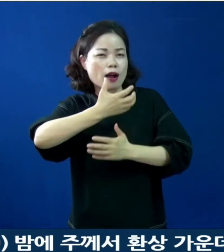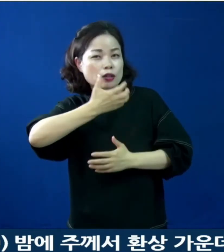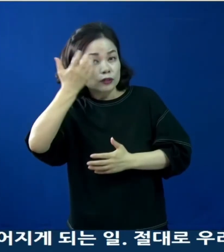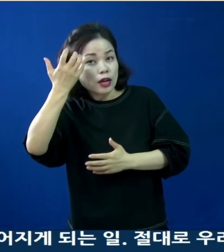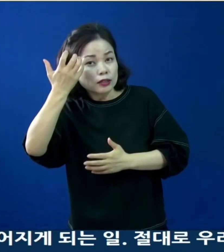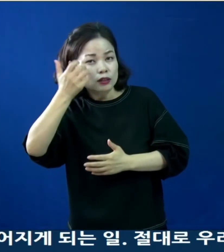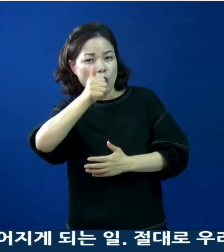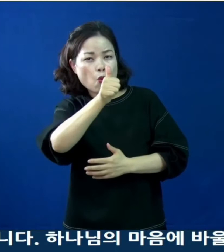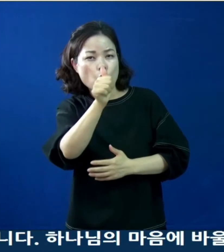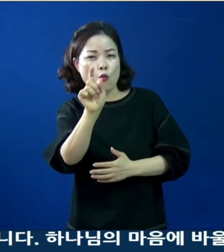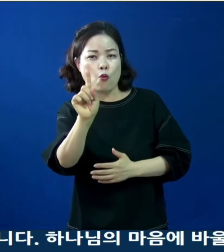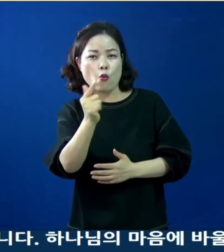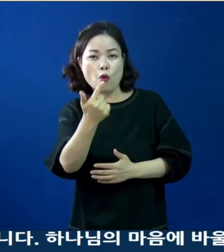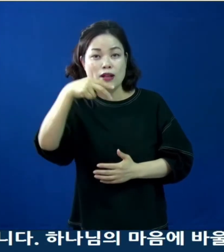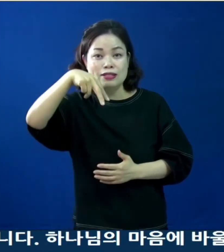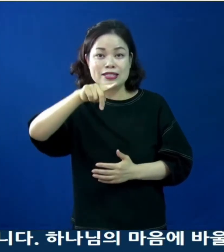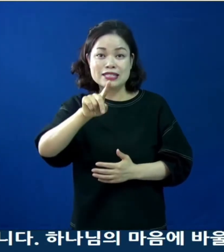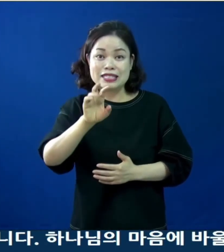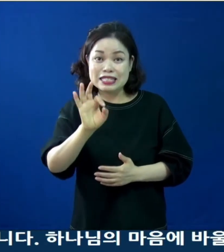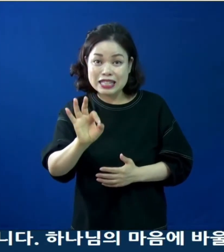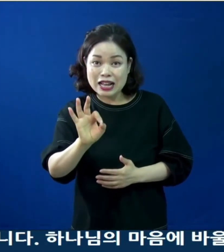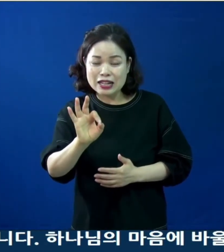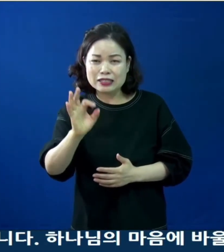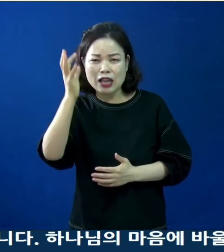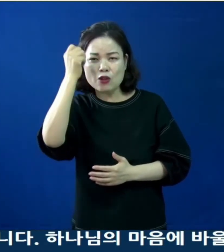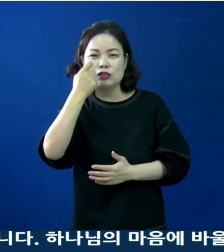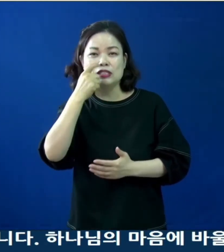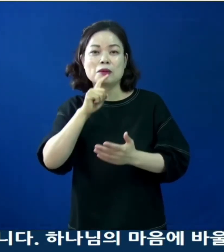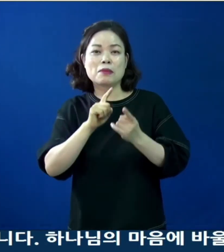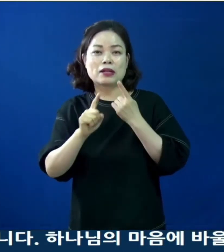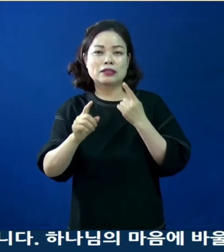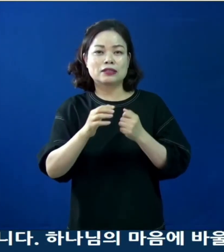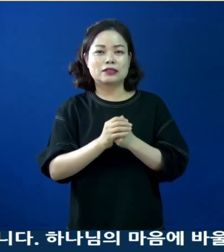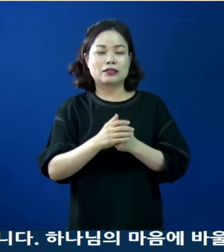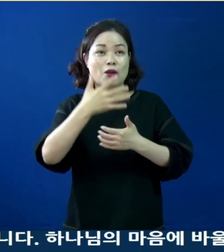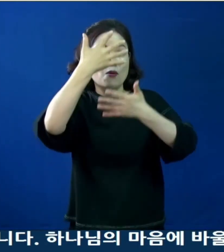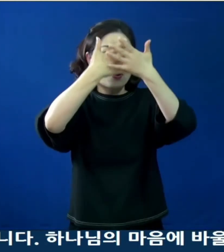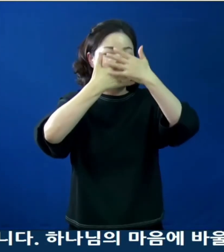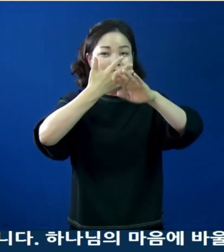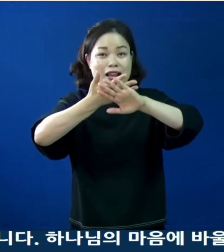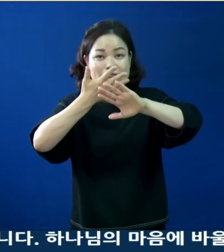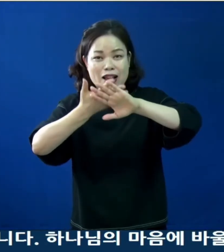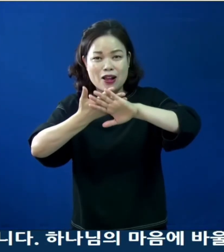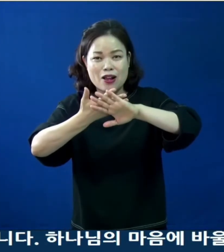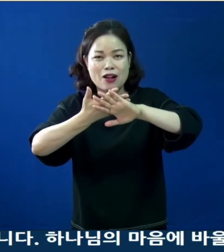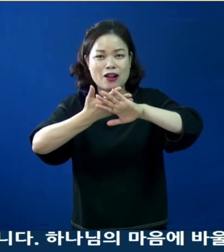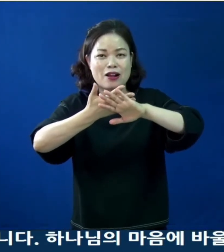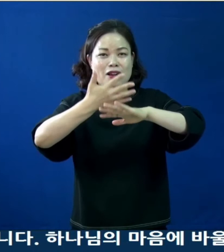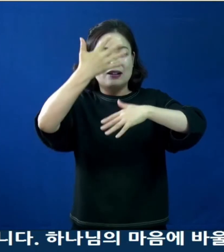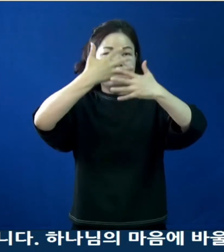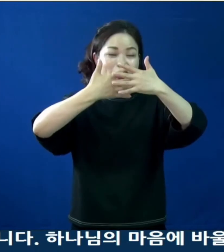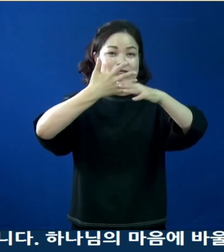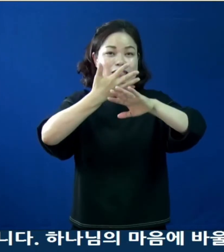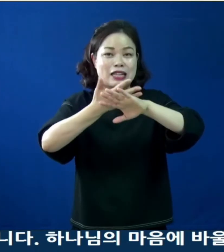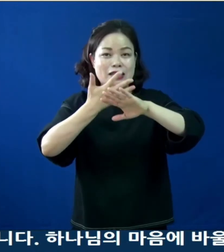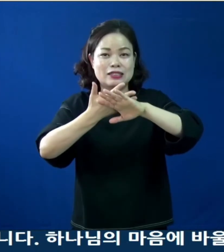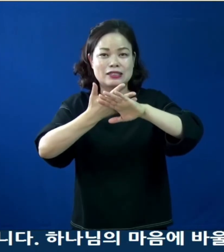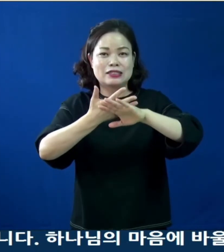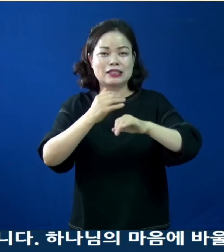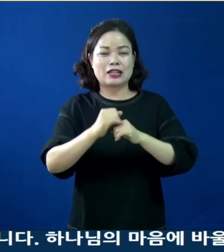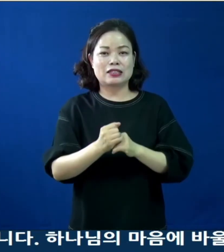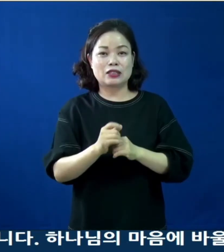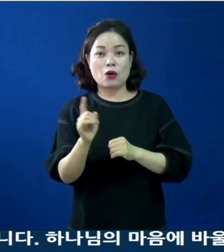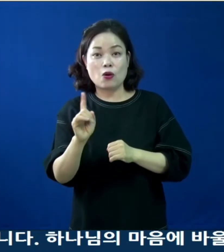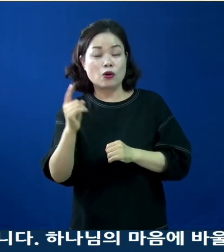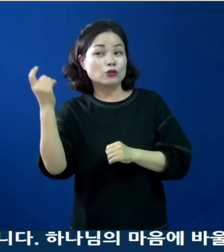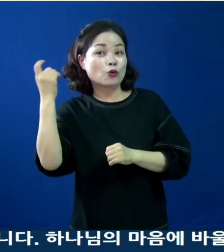제가 외우기 좋게 말씀드리죠. 화질이 달라요. 화질이 달라. 근데 화질이 다른 게 아니라